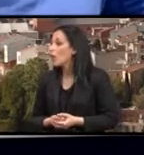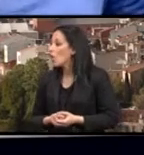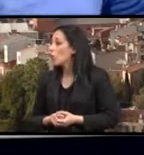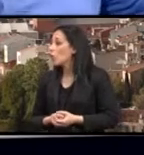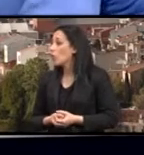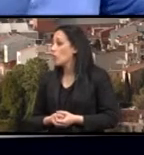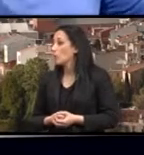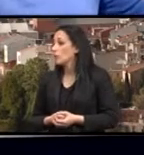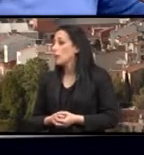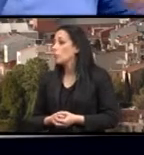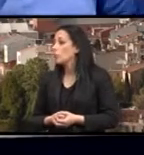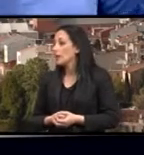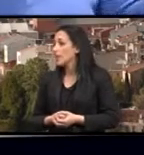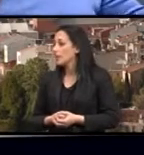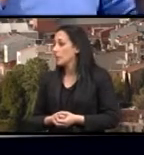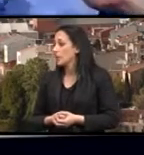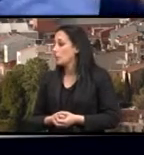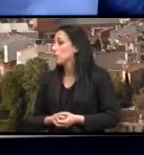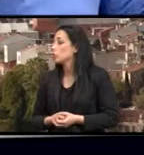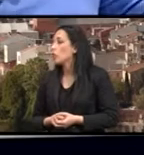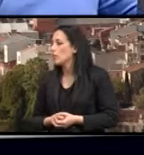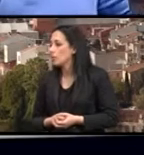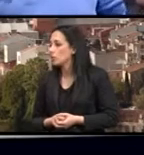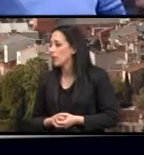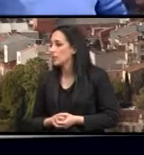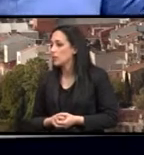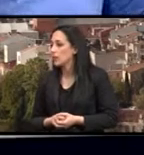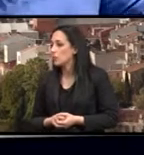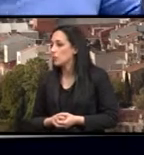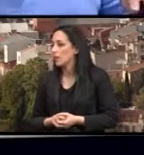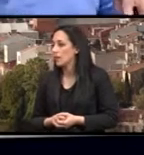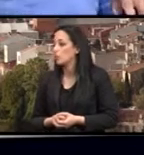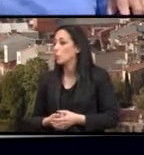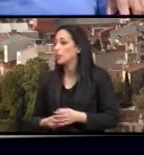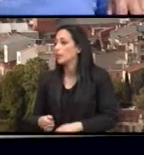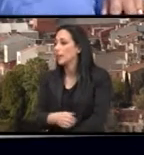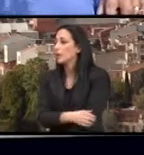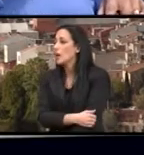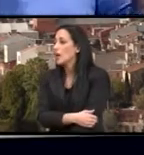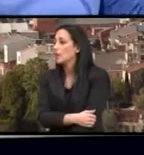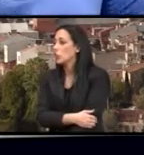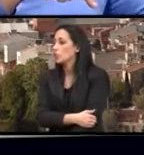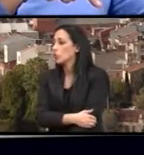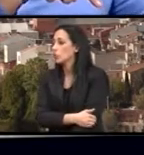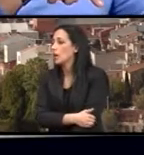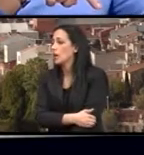també, o de por també a comunicar-se, perquè bueno, el to de veu que nosaltres tenim doncs, a vegades és molt diferent